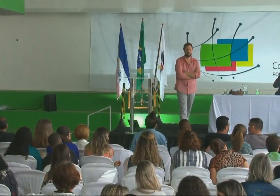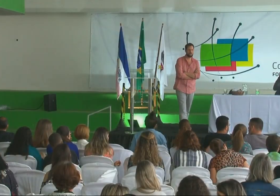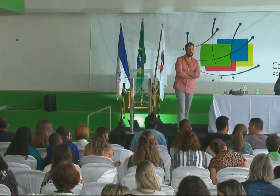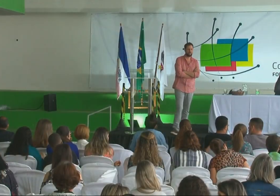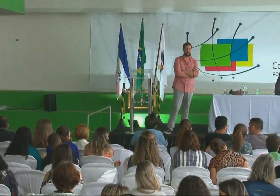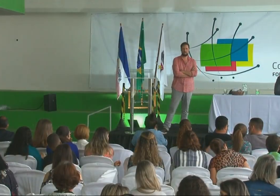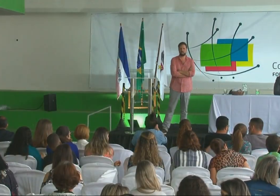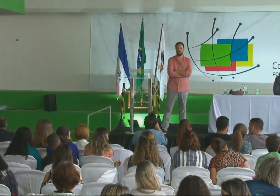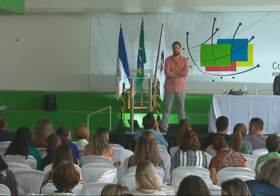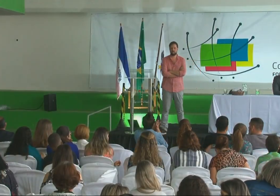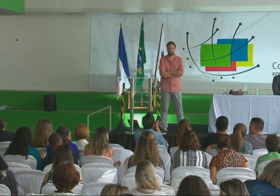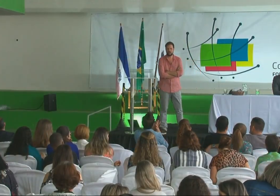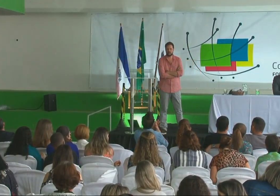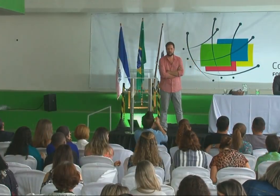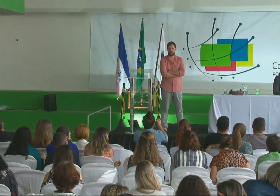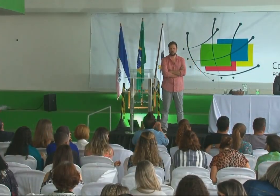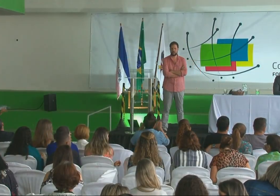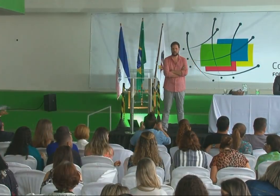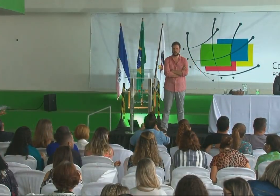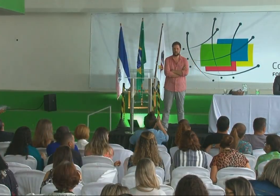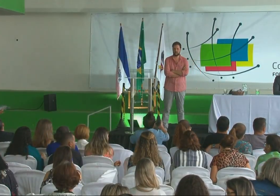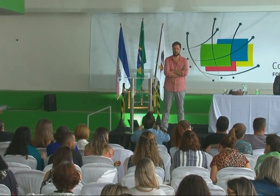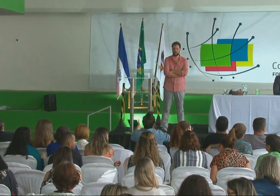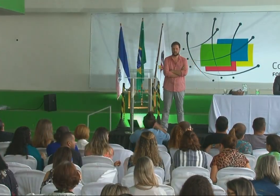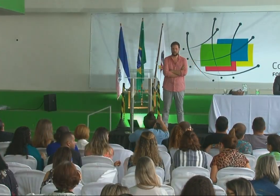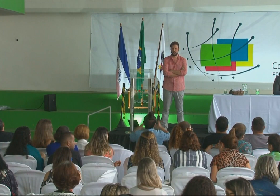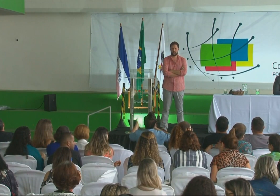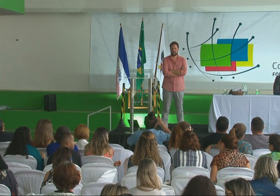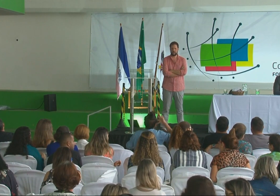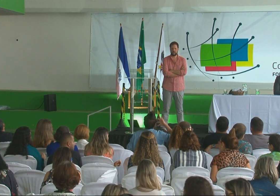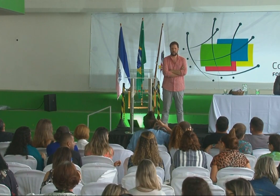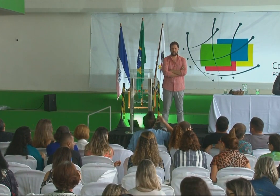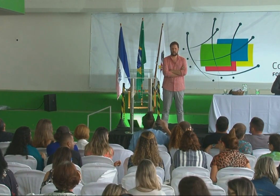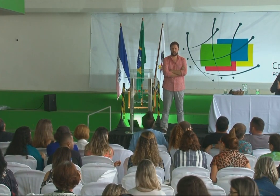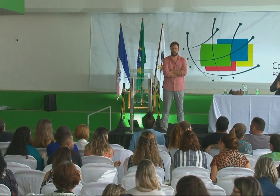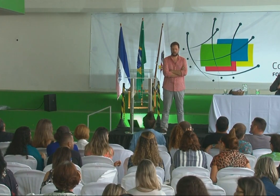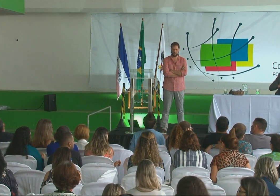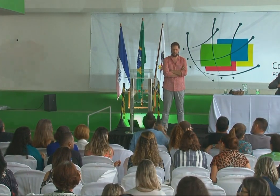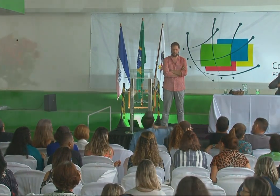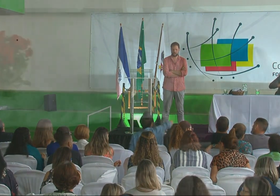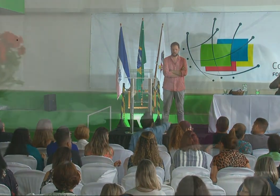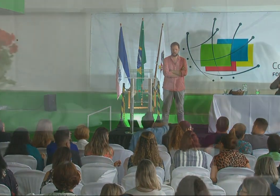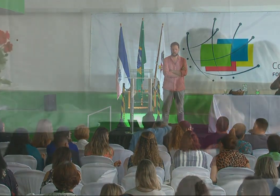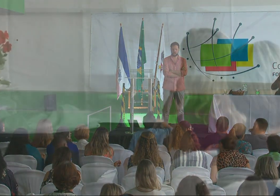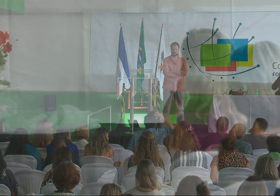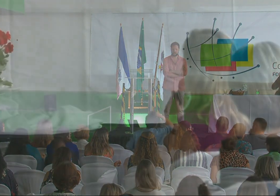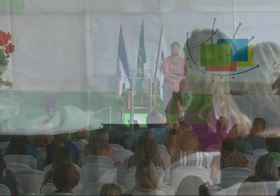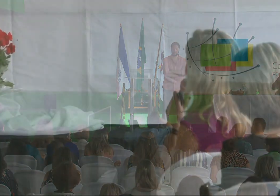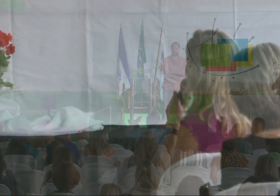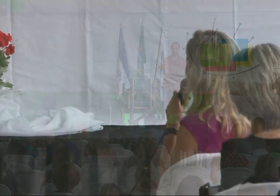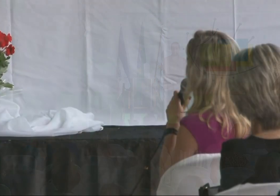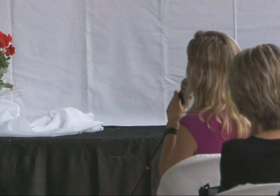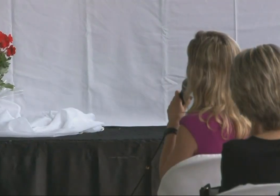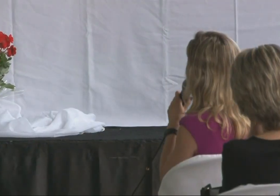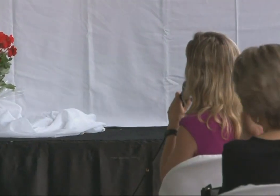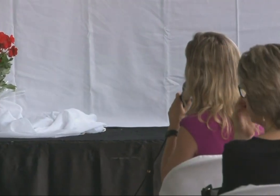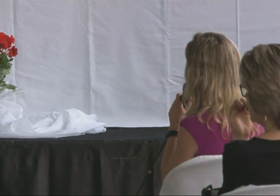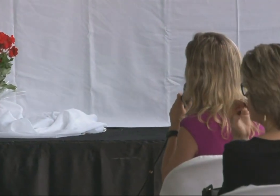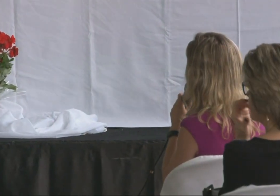gente informações tão importantes. Para a gente que está tentando aprender como lidar com toda